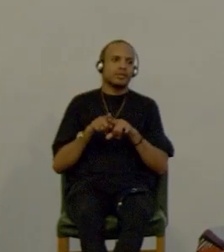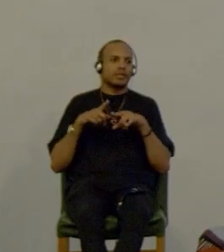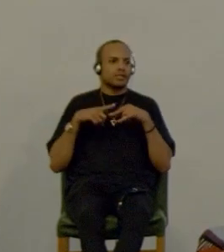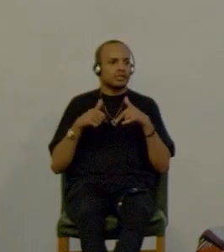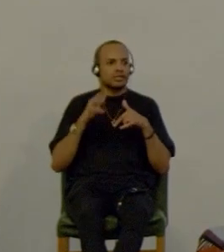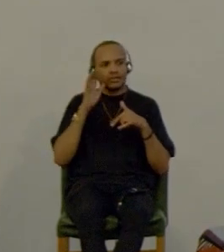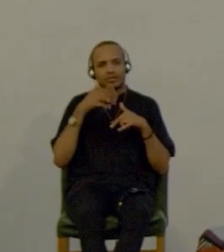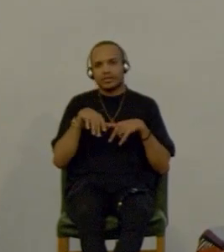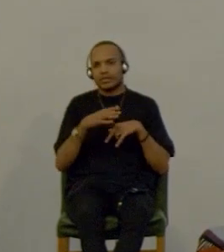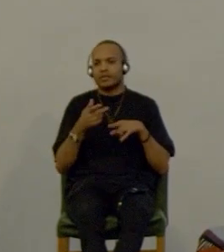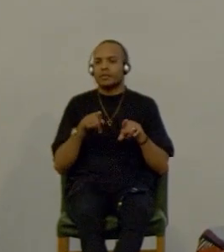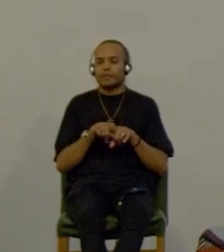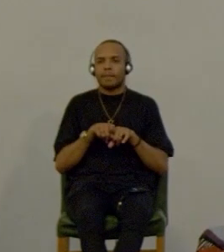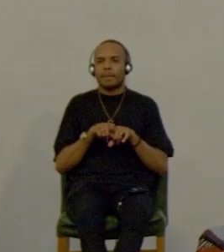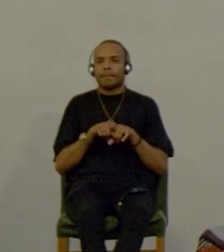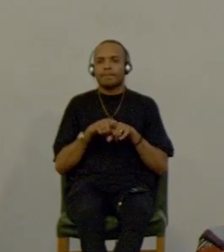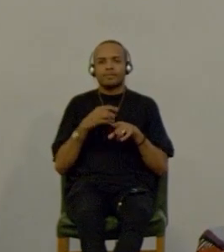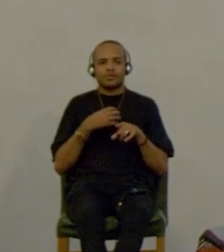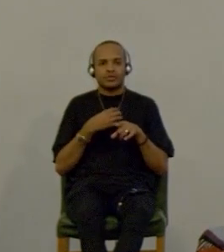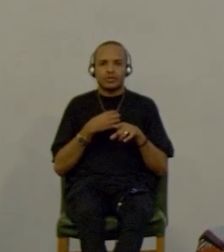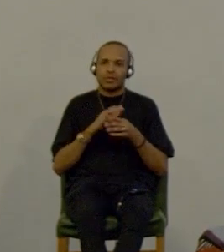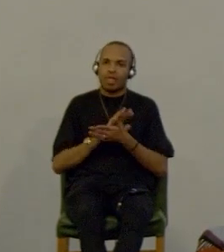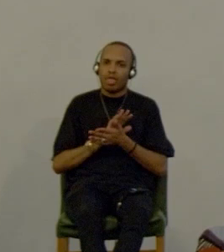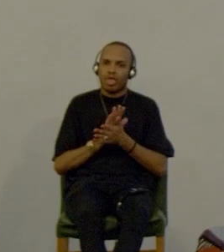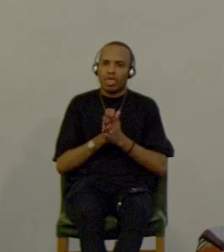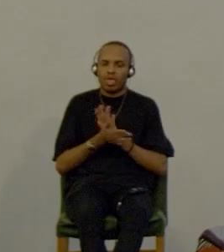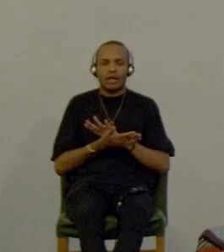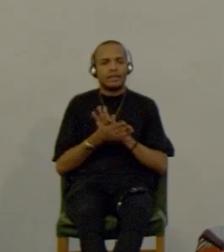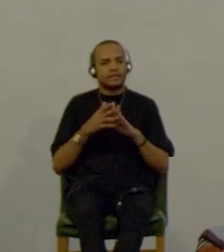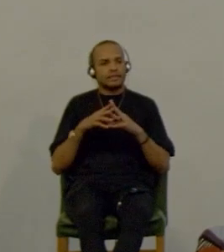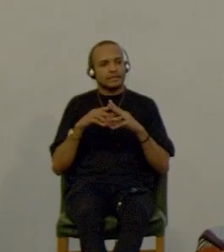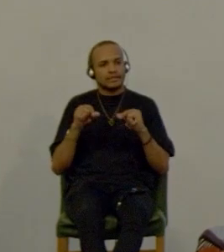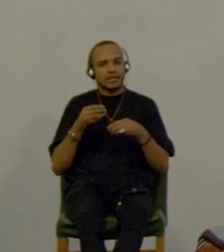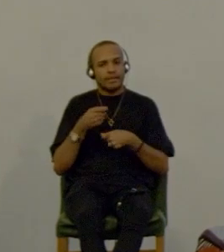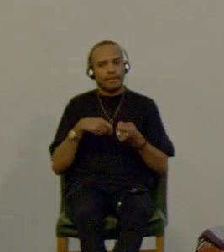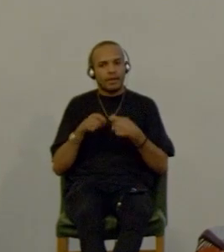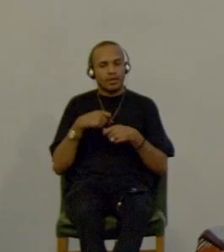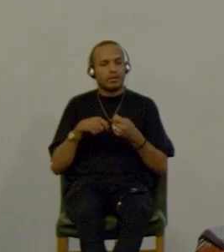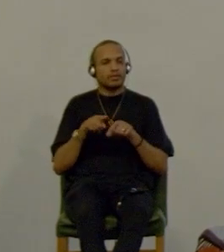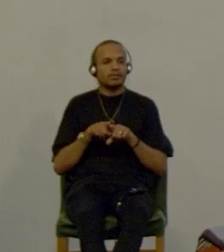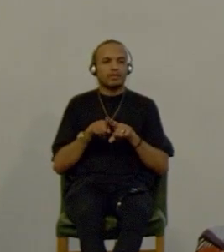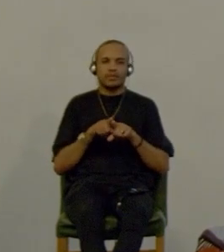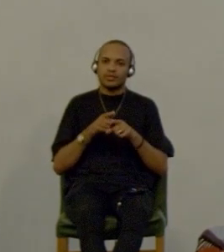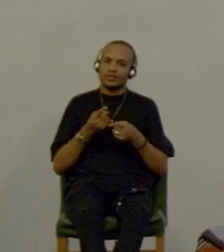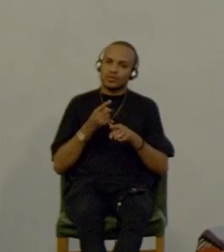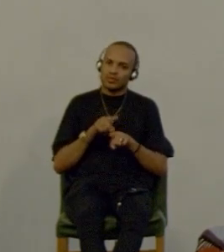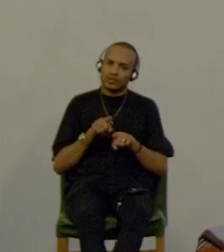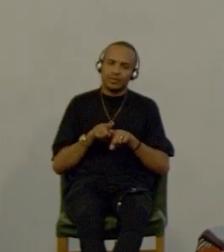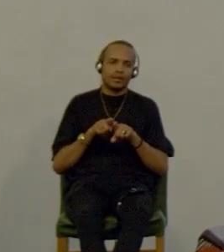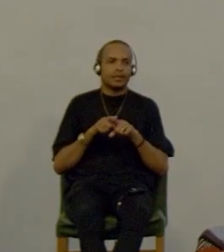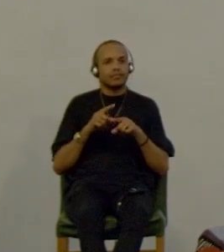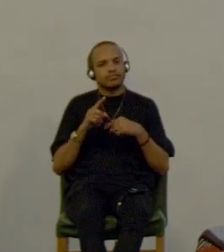do que está acontecendo, de gestos destruidores da terra tida como mercadoria, em contraposição a